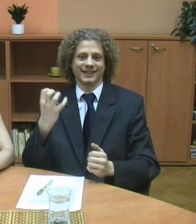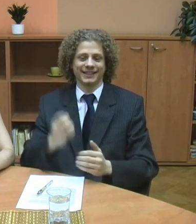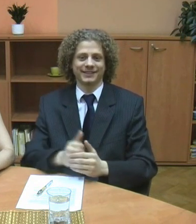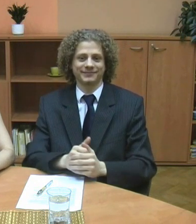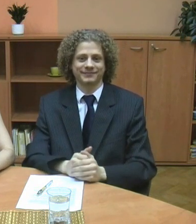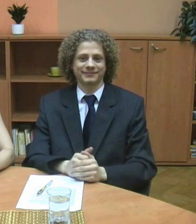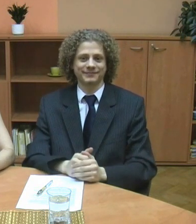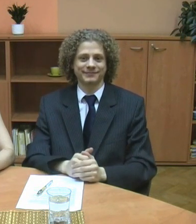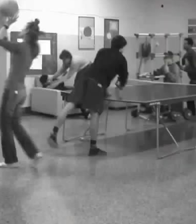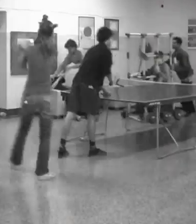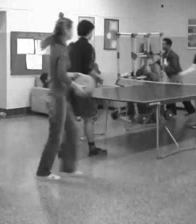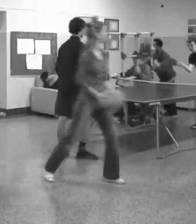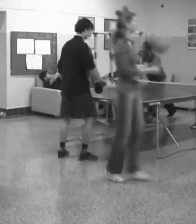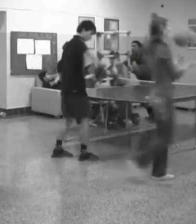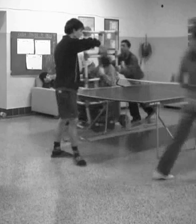dílu Grotesky rodinka.